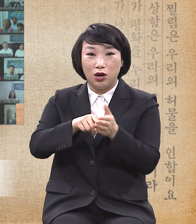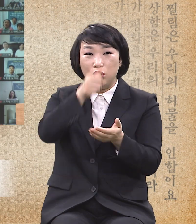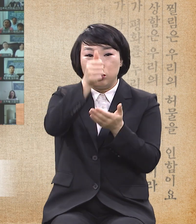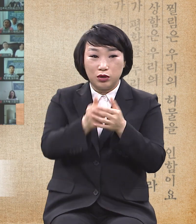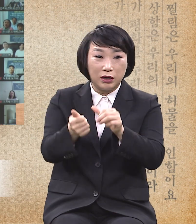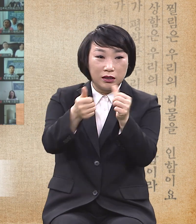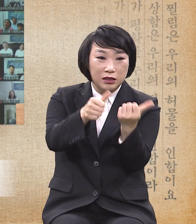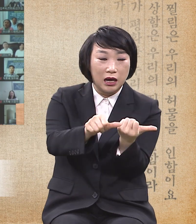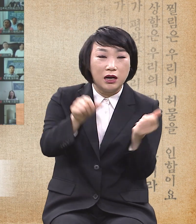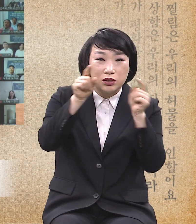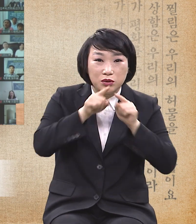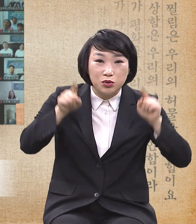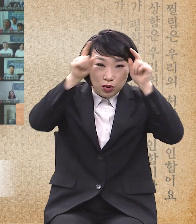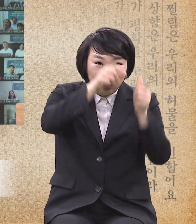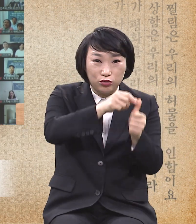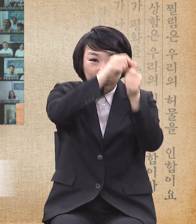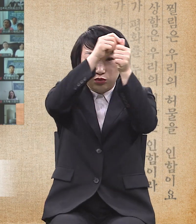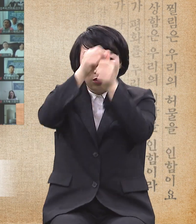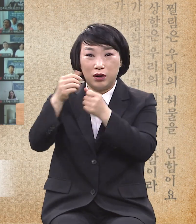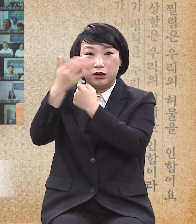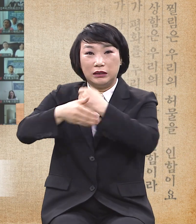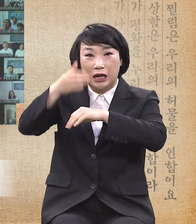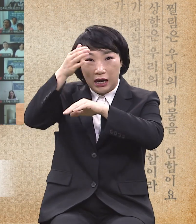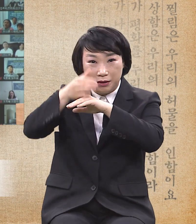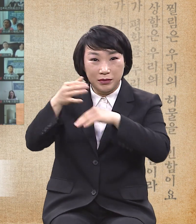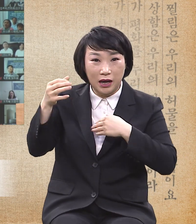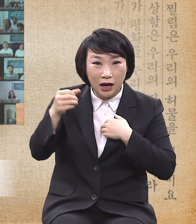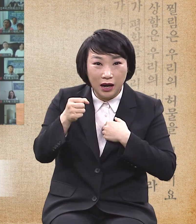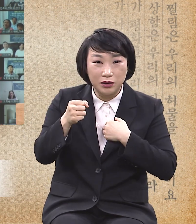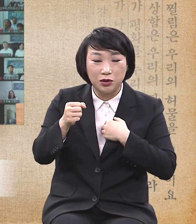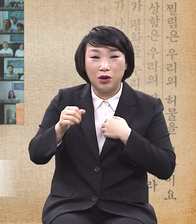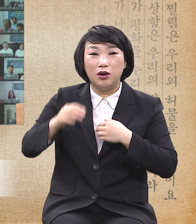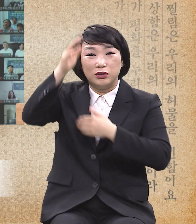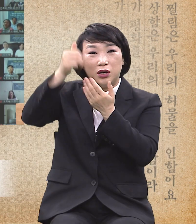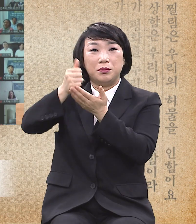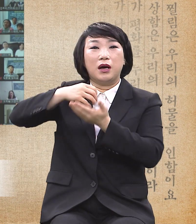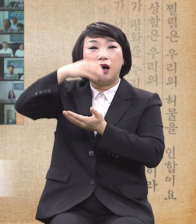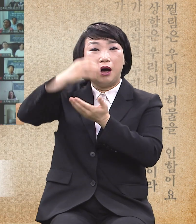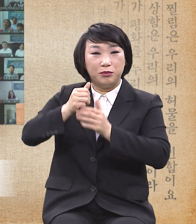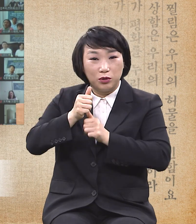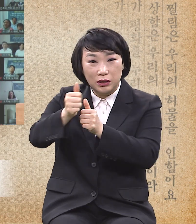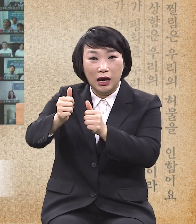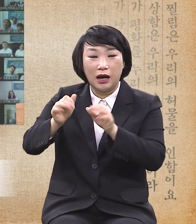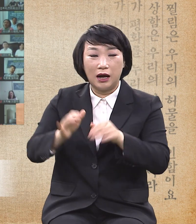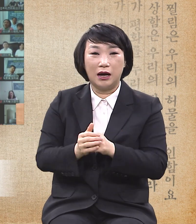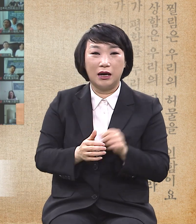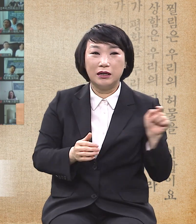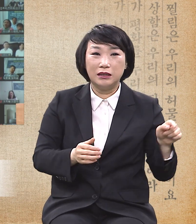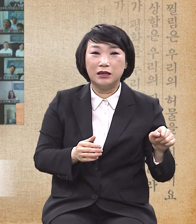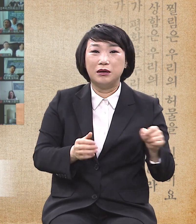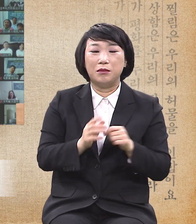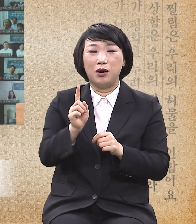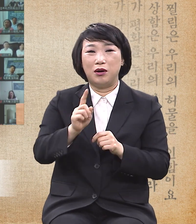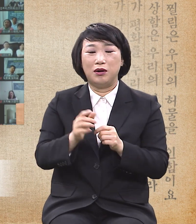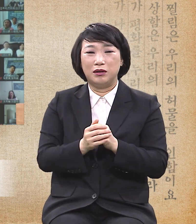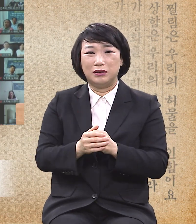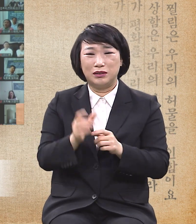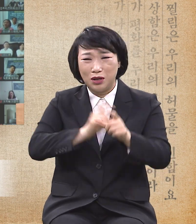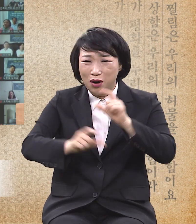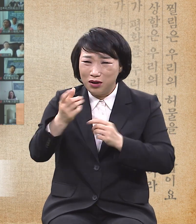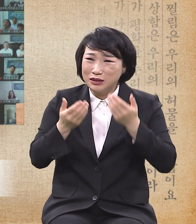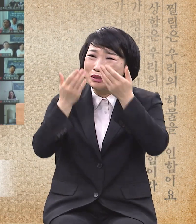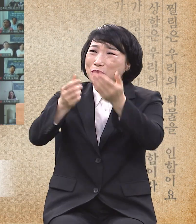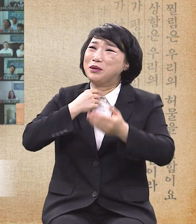죄와 사망과 지옥에서 구원하시니 감사해서 성령의 감동을 따라 한때는 더 드리고